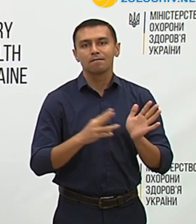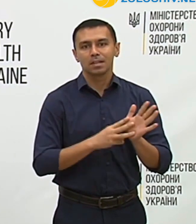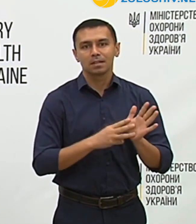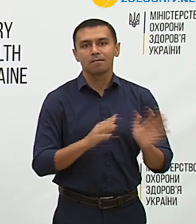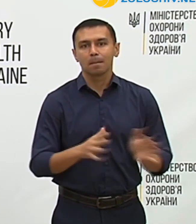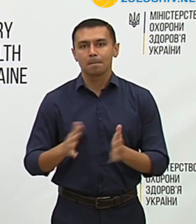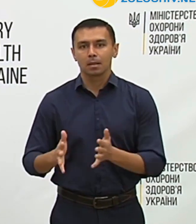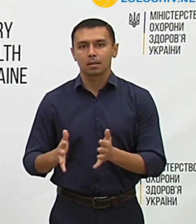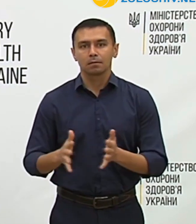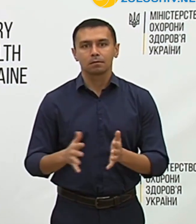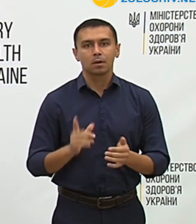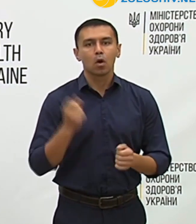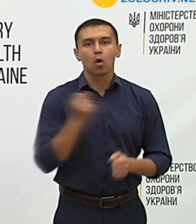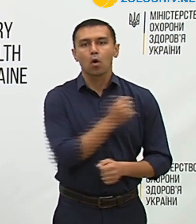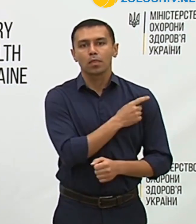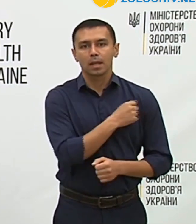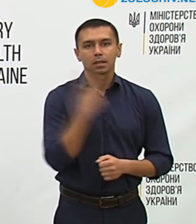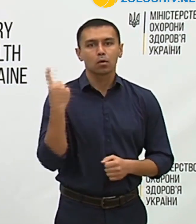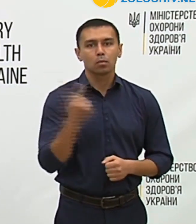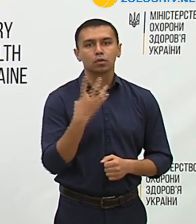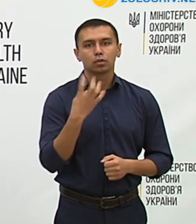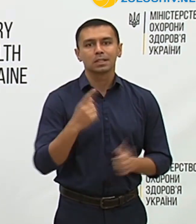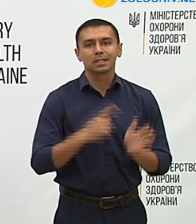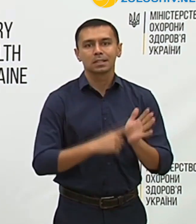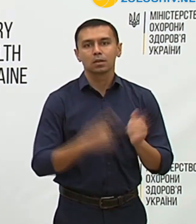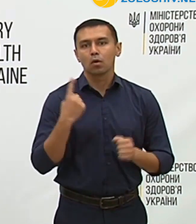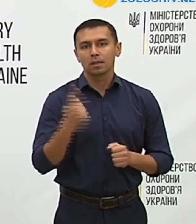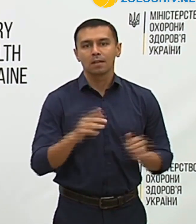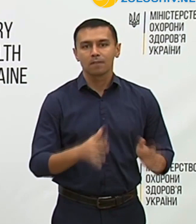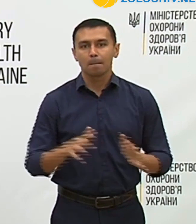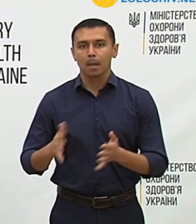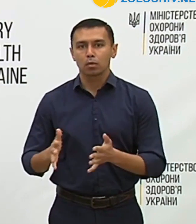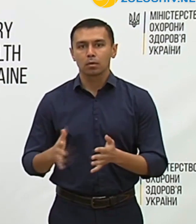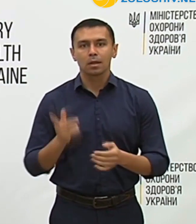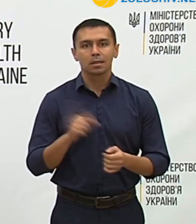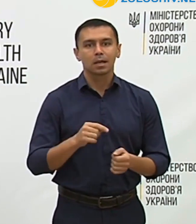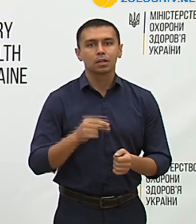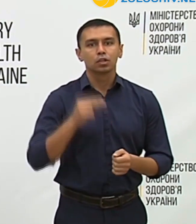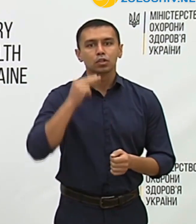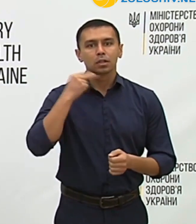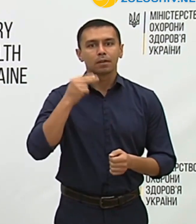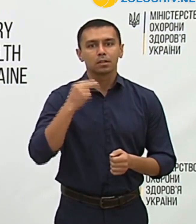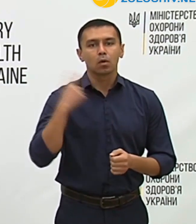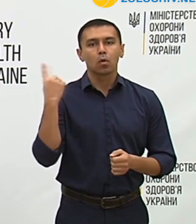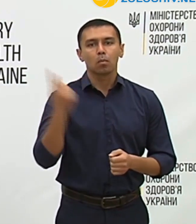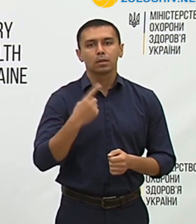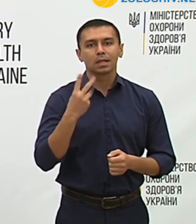478 випадків, Одеська область – 461 випадок та Чернівецька